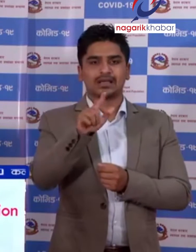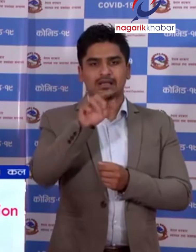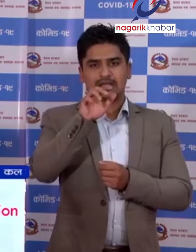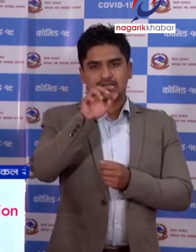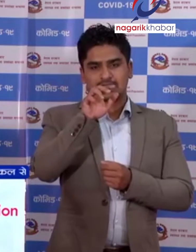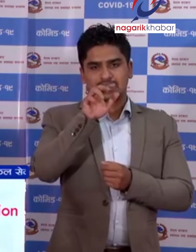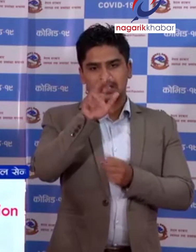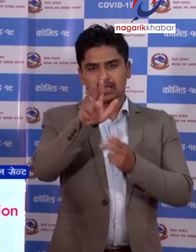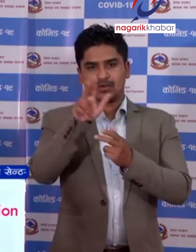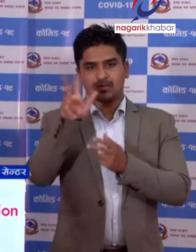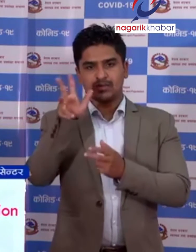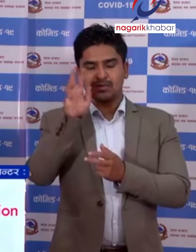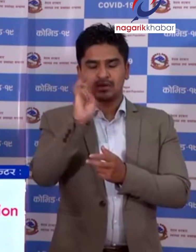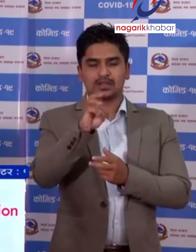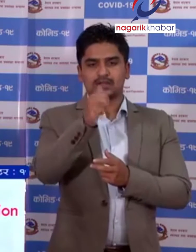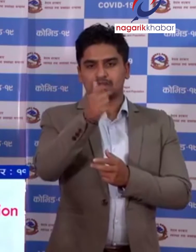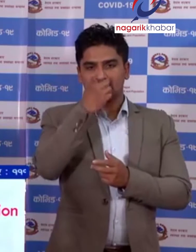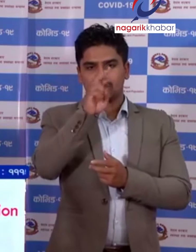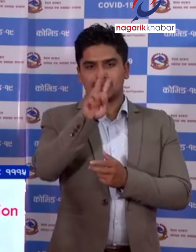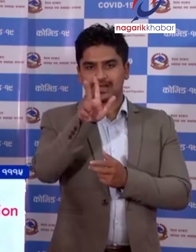24,89,628 छ र भाइबर ग्रुपमा